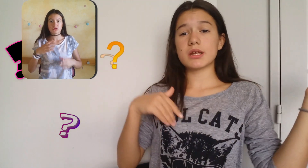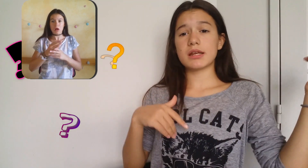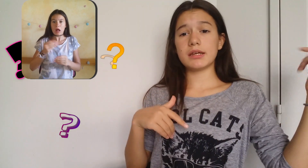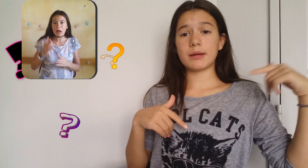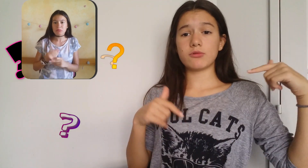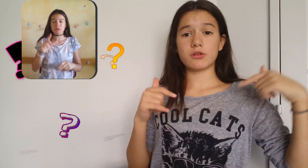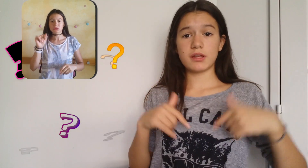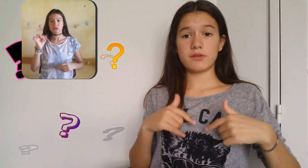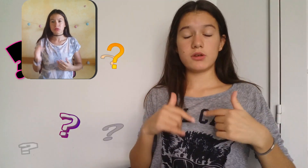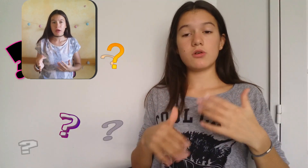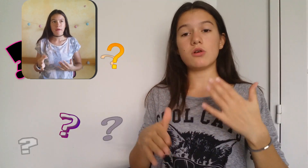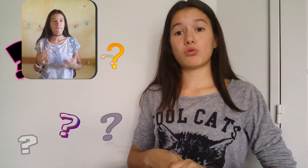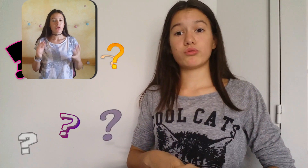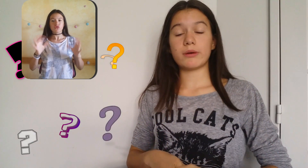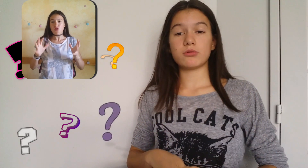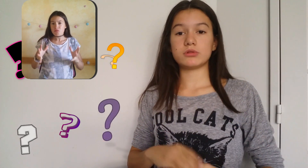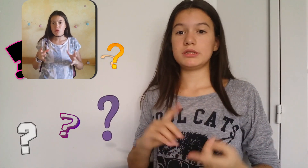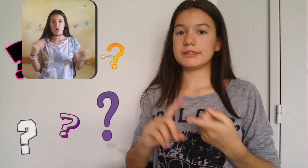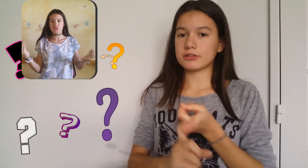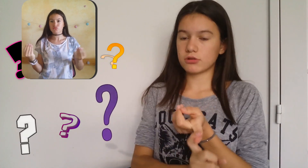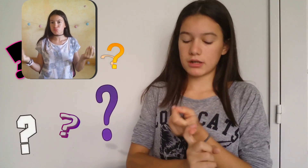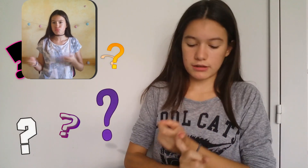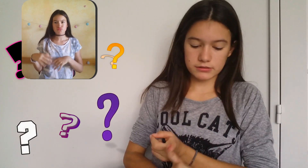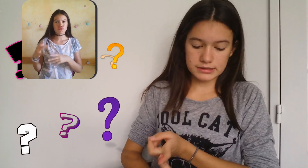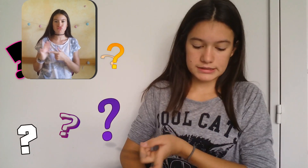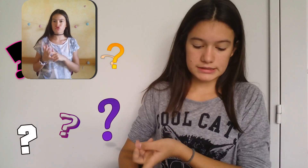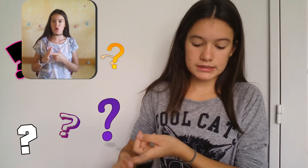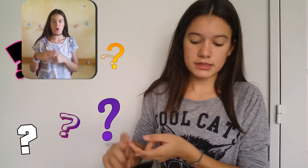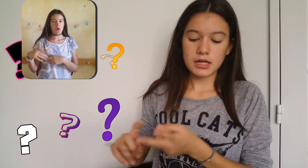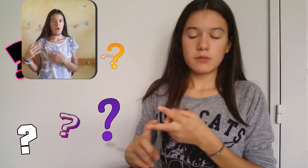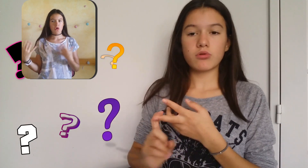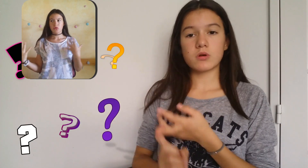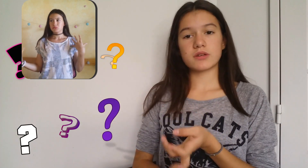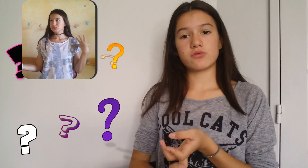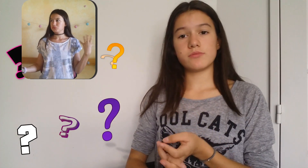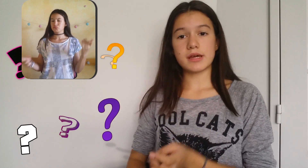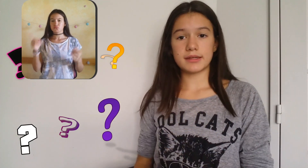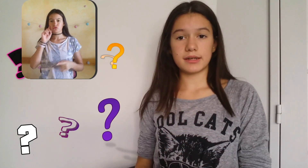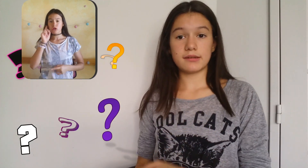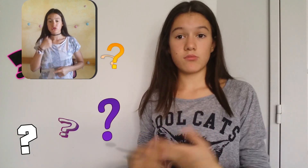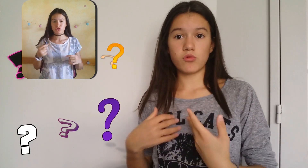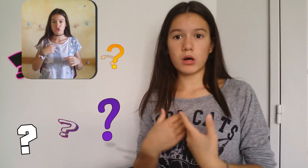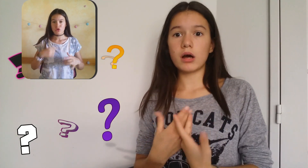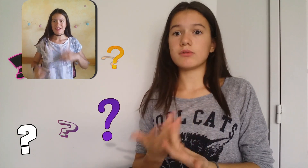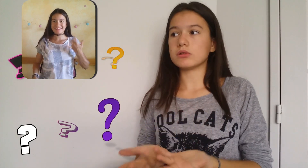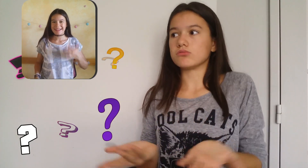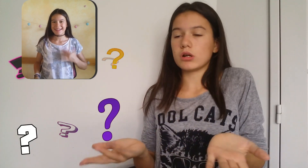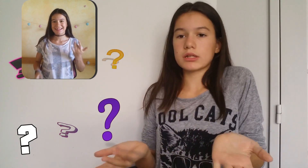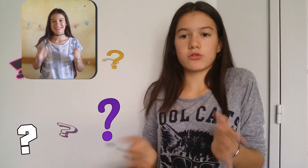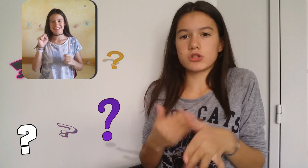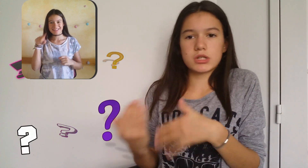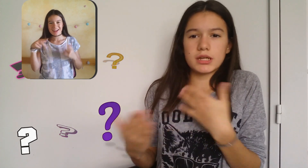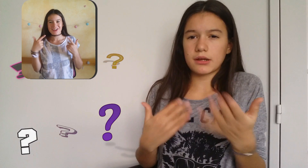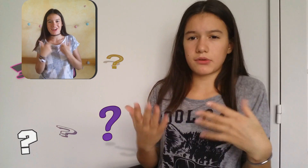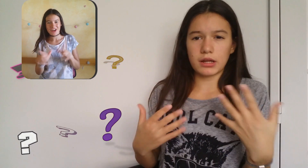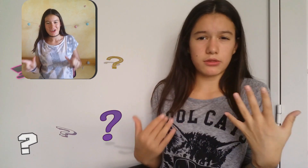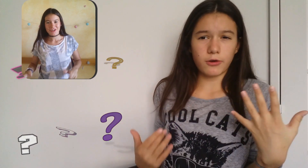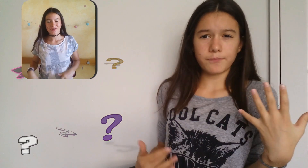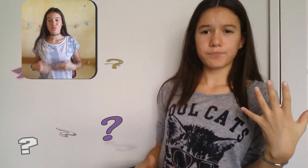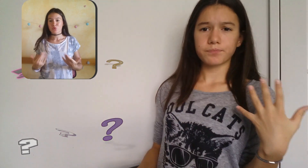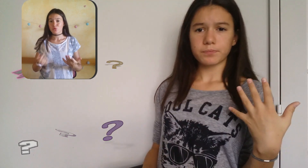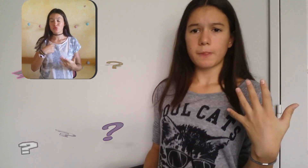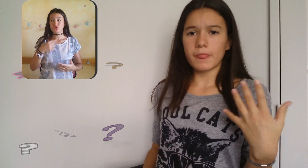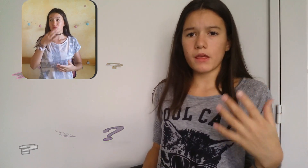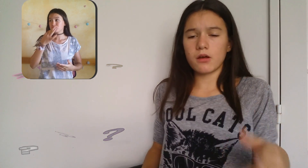me suis dit que j'allais y répondre dans cette vidéo pour vous apprendre aussi qu'est-ce que la langue des signes, pourquoi j'ai voulu m'y intéresser moi, enfin voilà, qu'est-ce que j'ai à faire